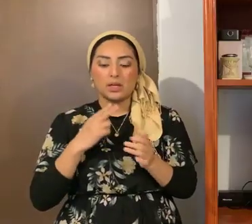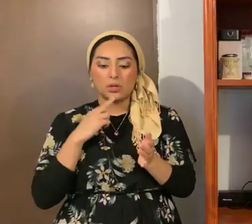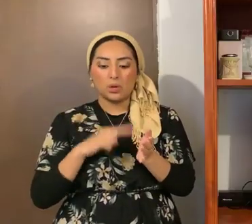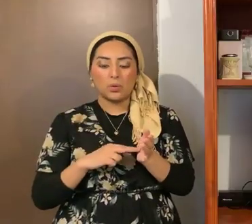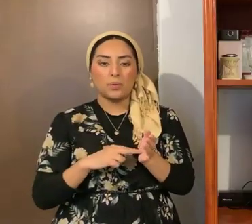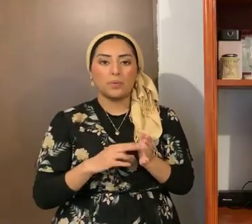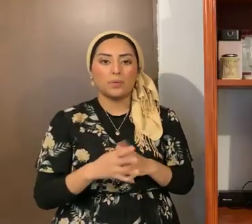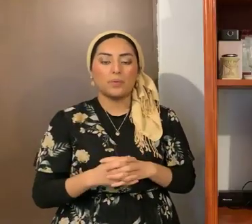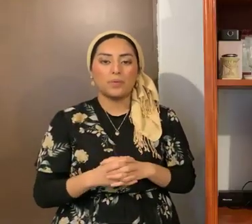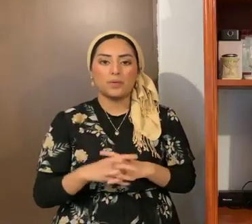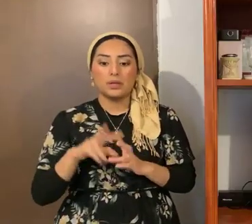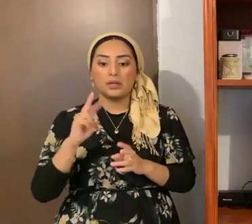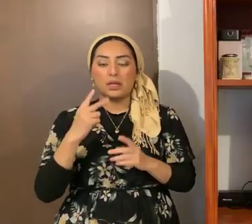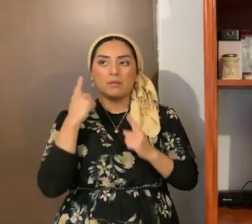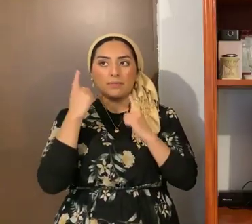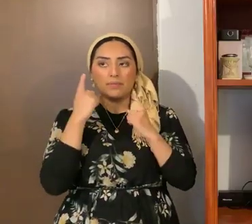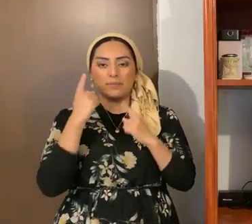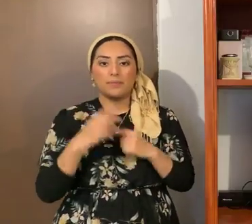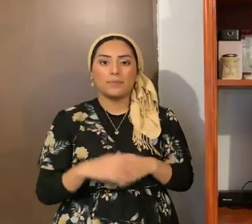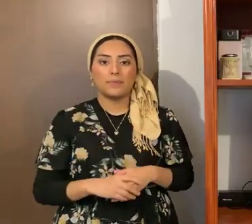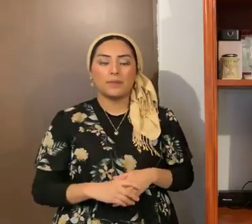después lo analizamos tú y yo.